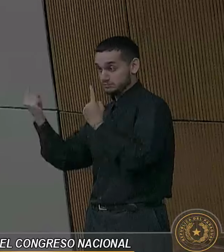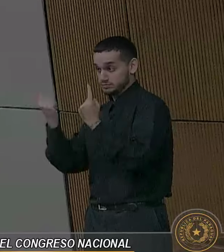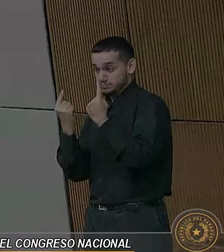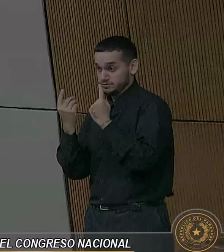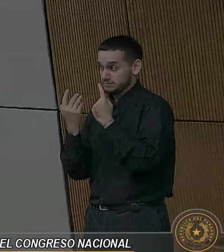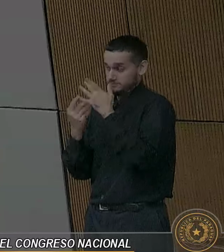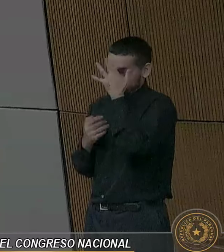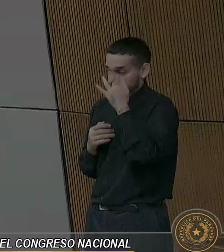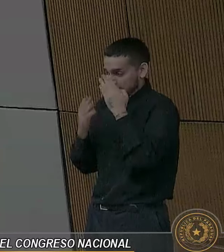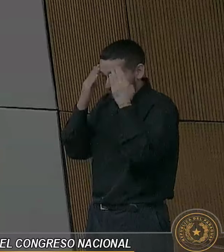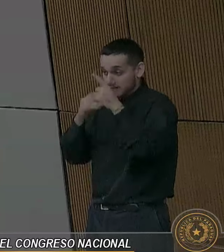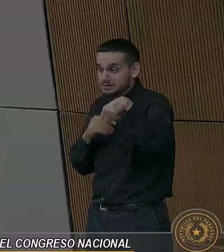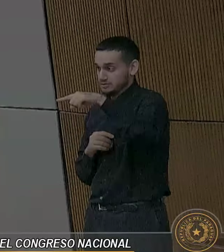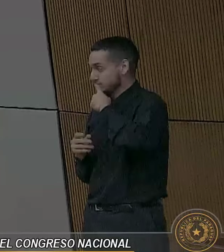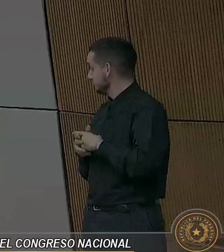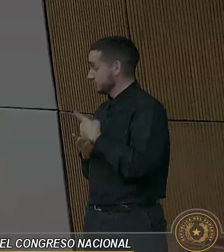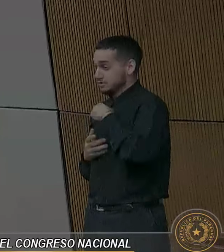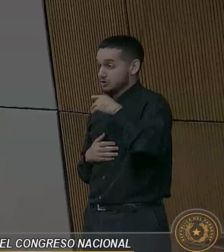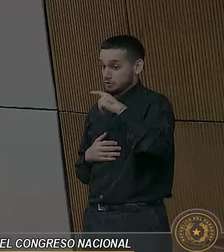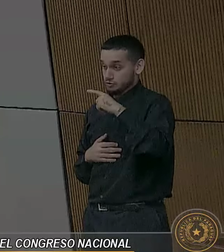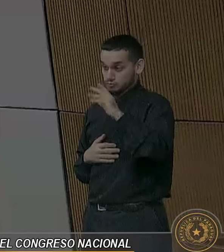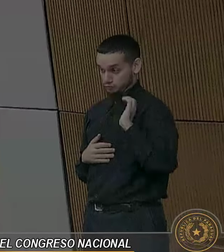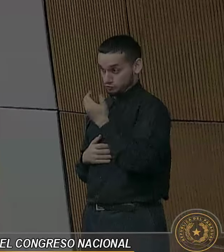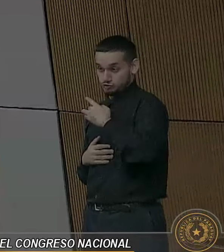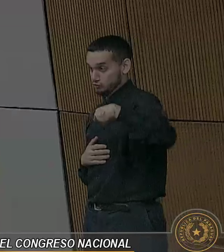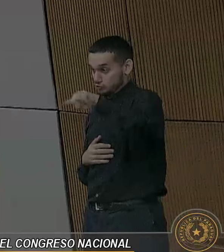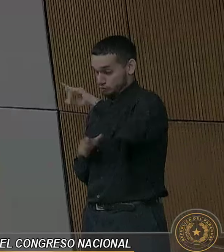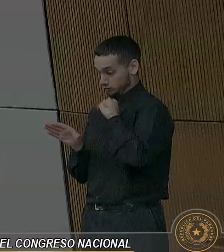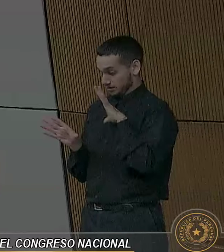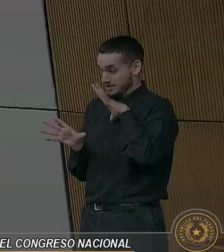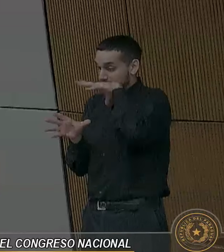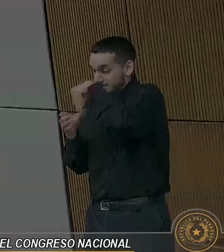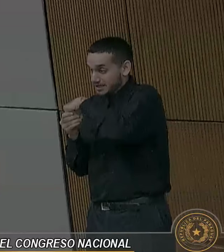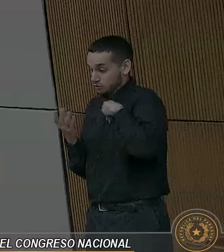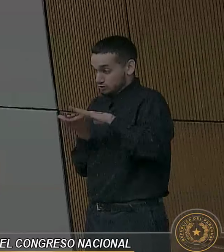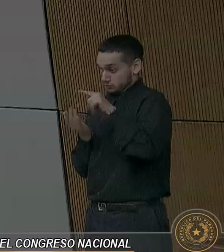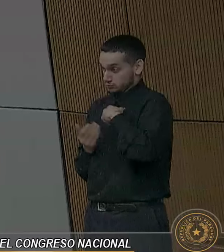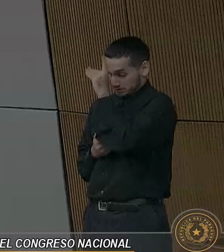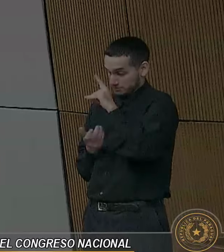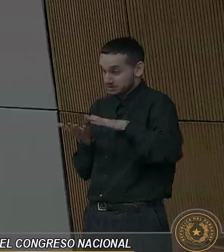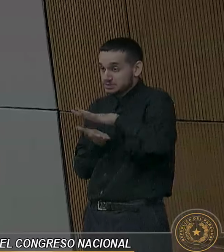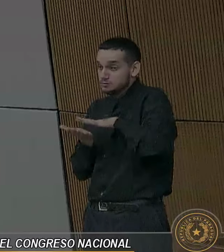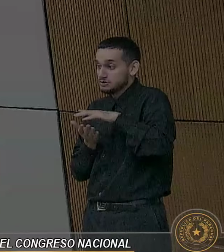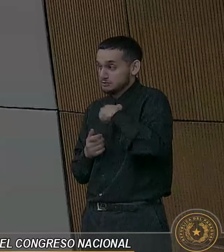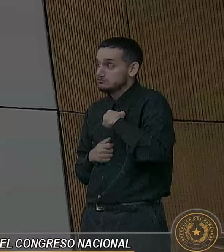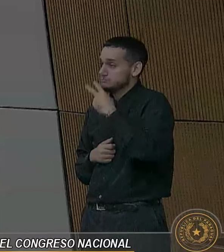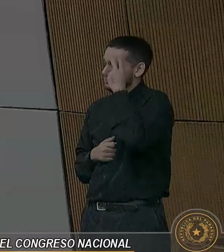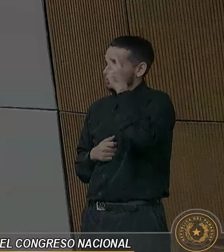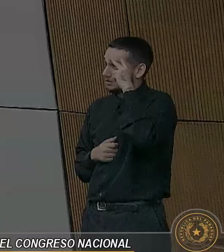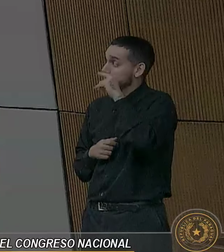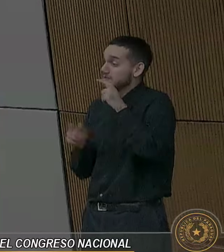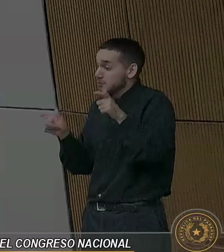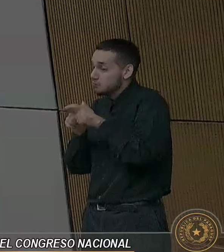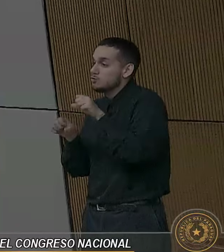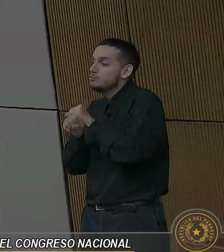valga la palabra otra vez, de nosotros quienes estamos dentro de esta situación, yo creo que va a servir muchísimo para